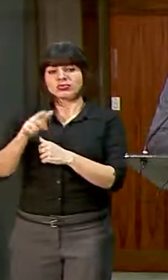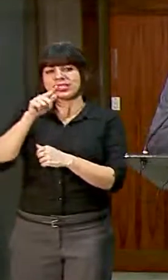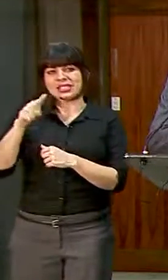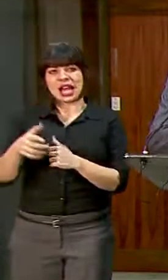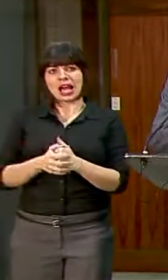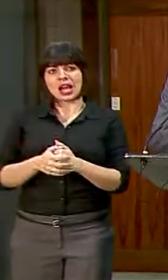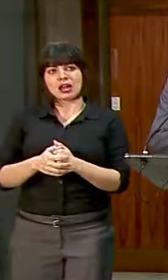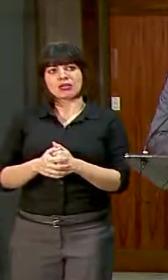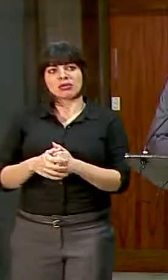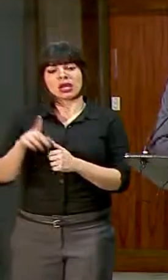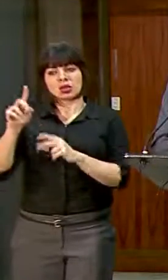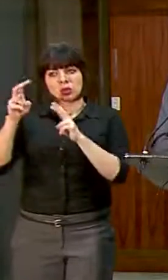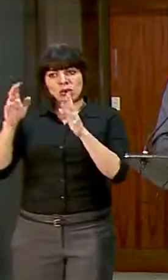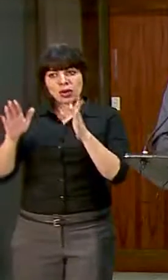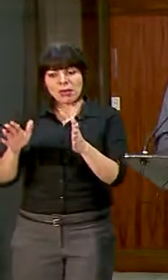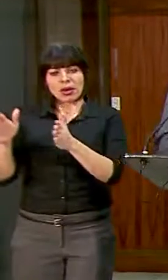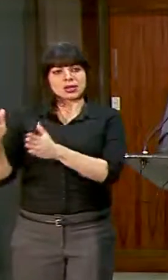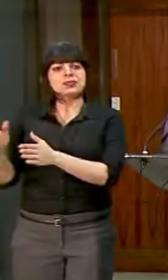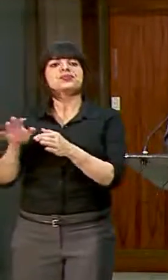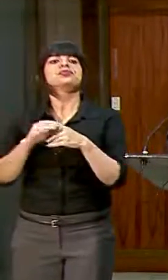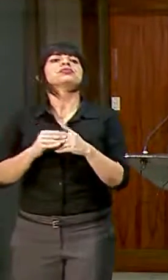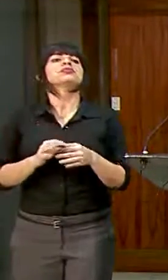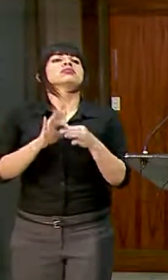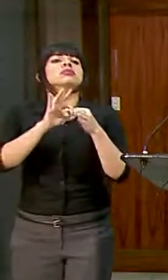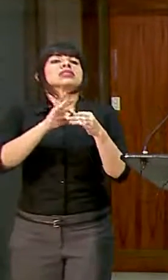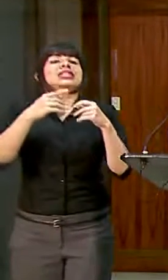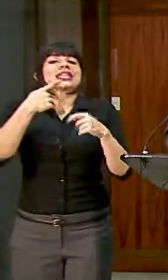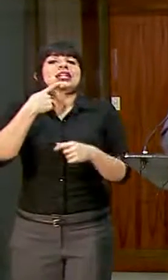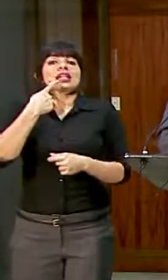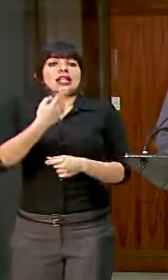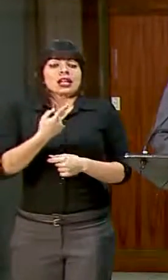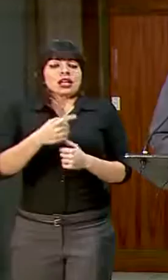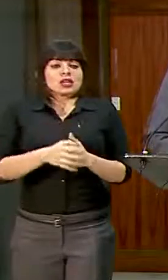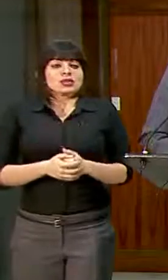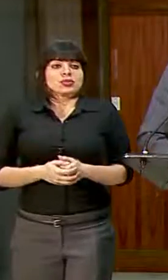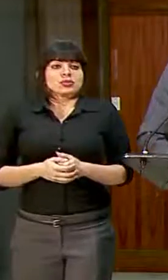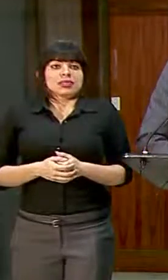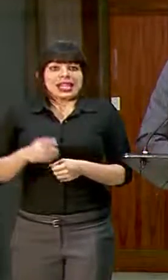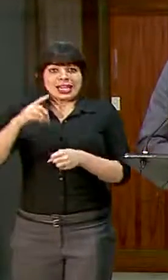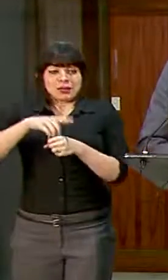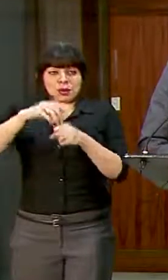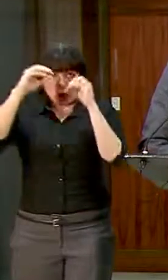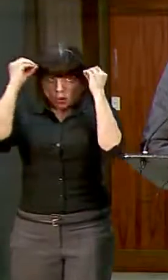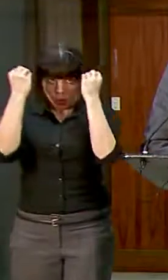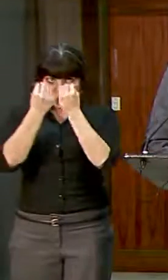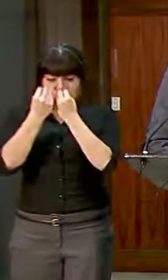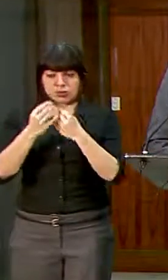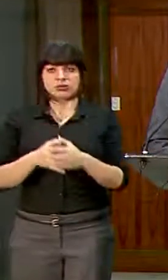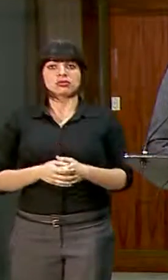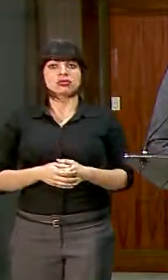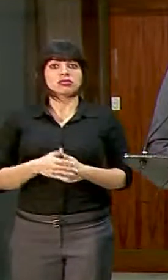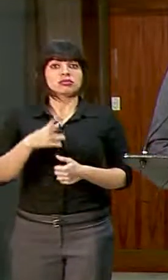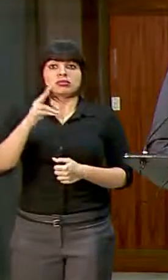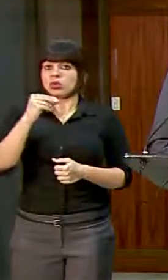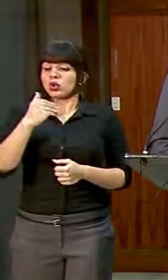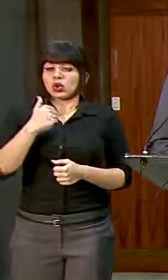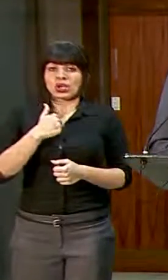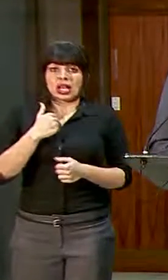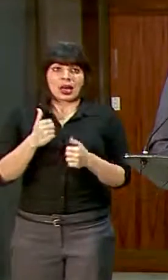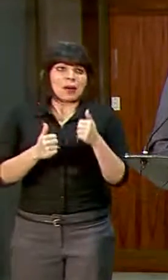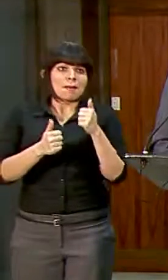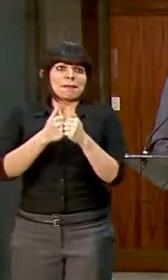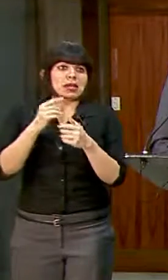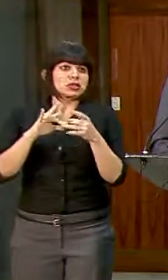exagerado. Eso es un tema. Con respecto a las declaraciones del diputado Otón Solís, no tengo